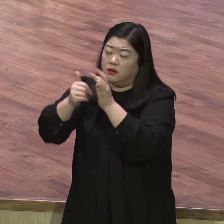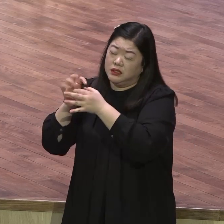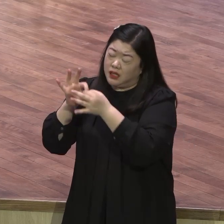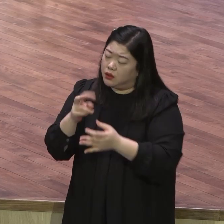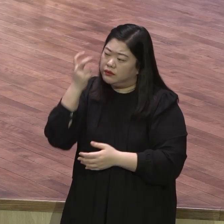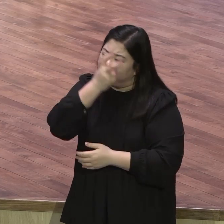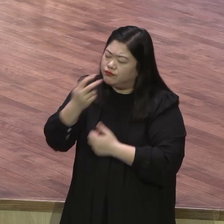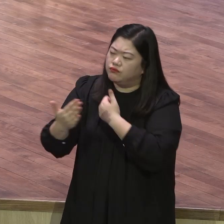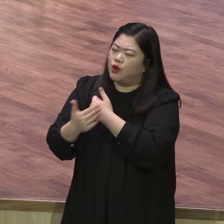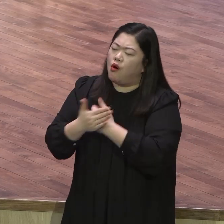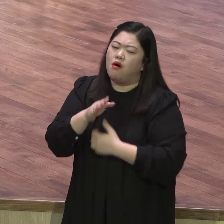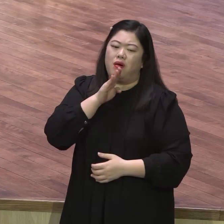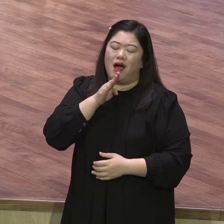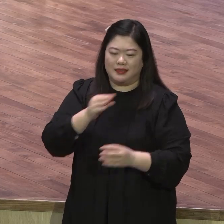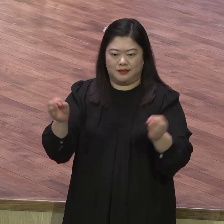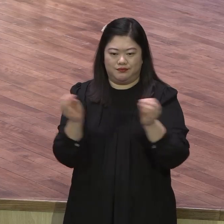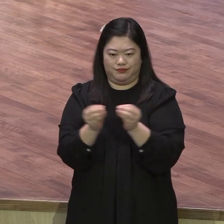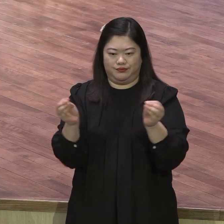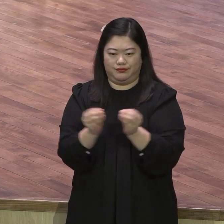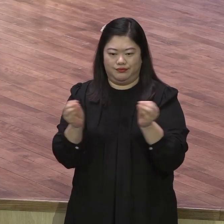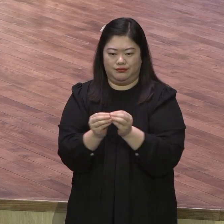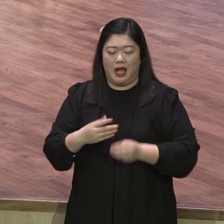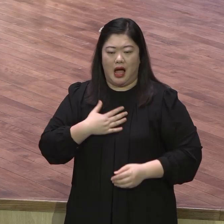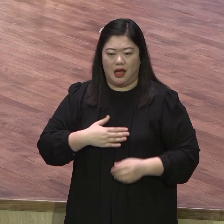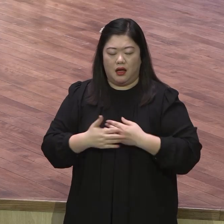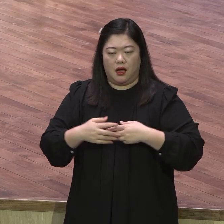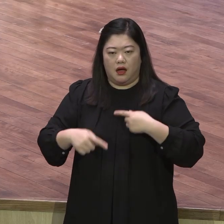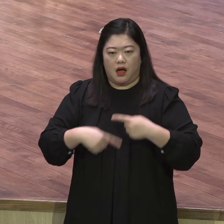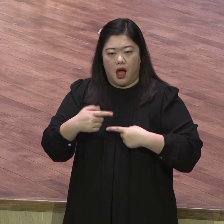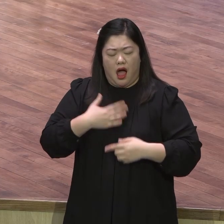그걸 체험해야 돼요. 그때는 지금 똑같다니까요.